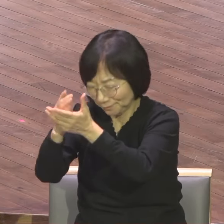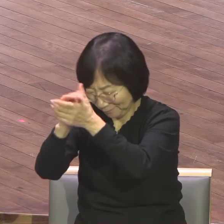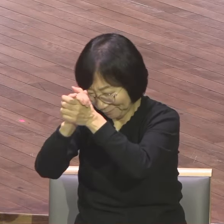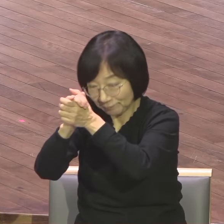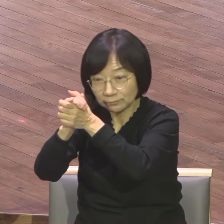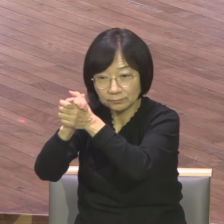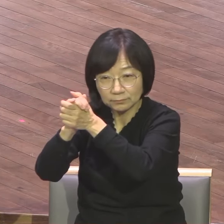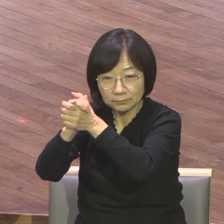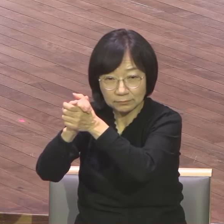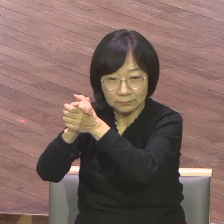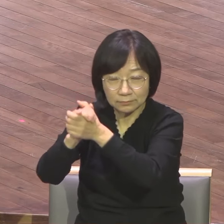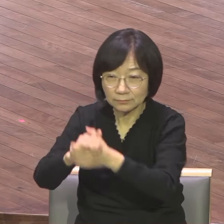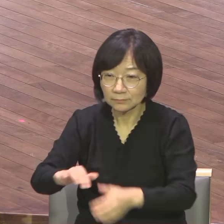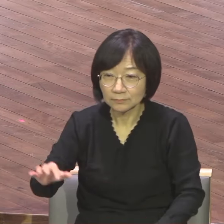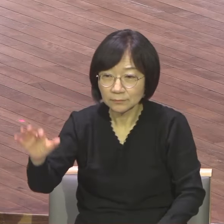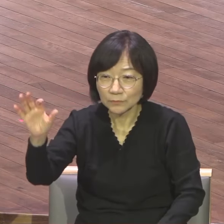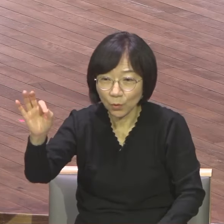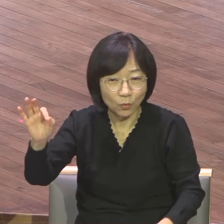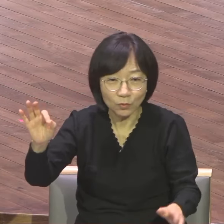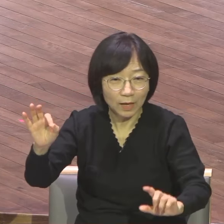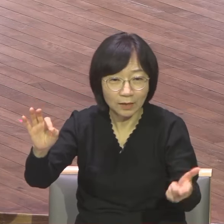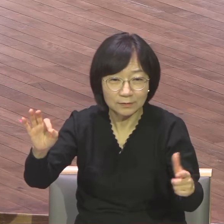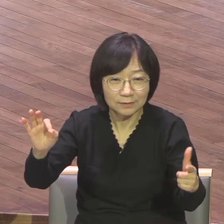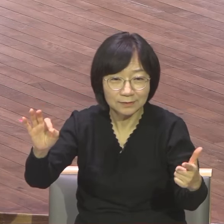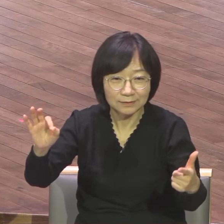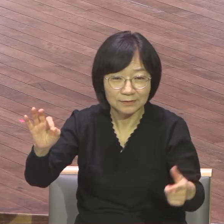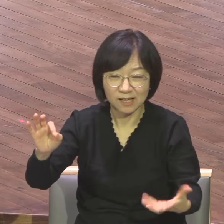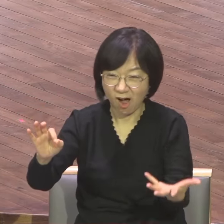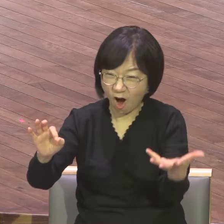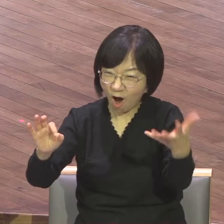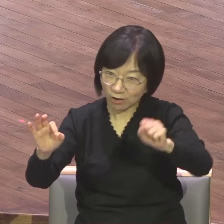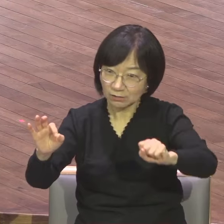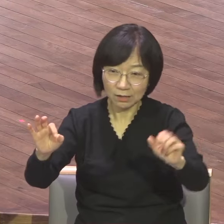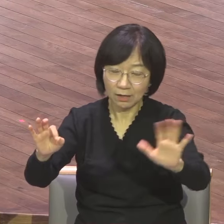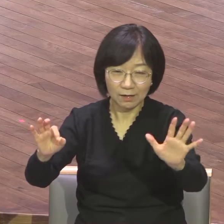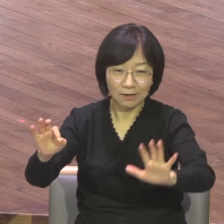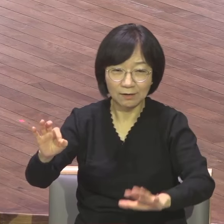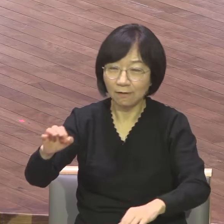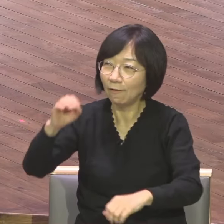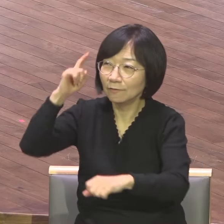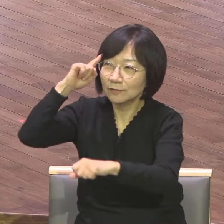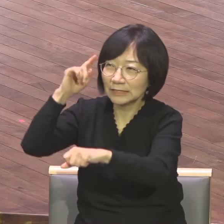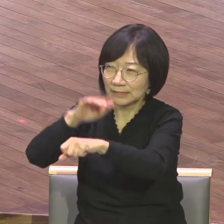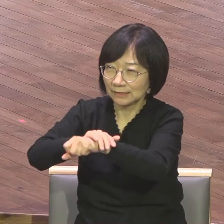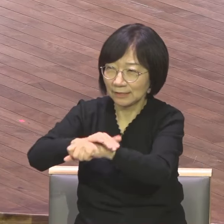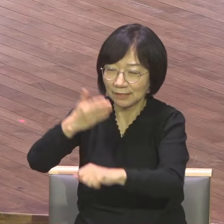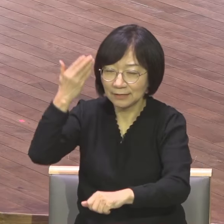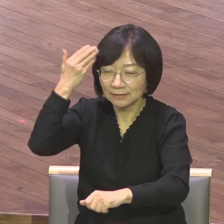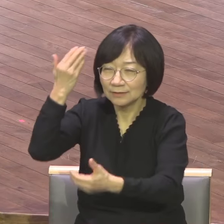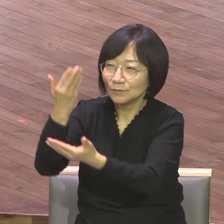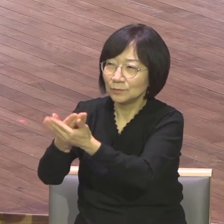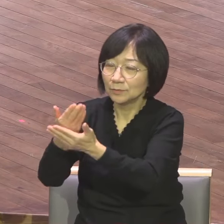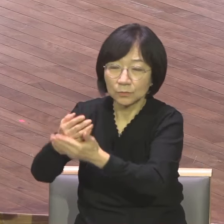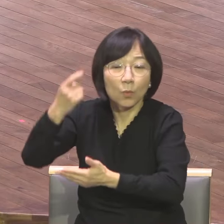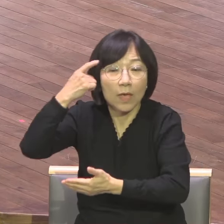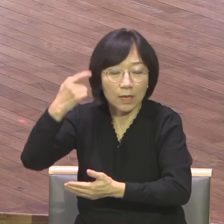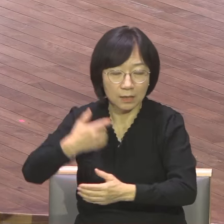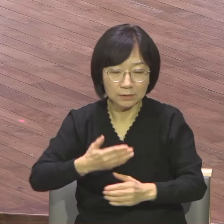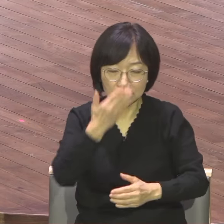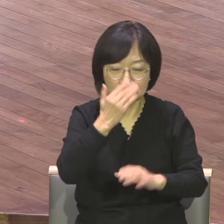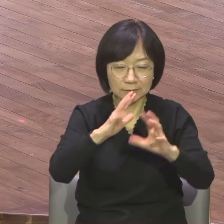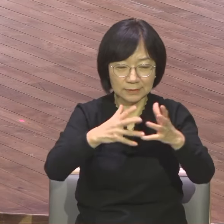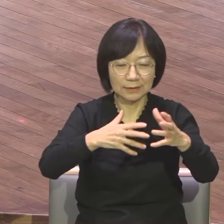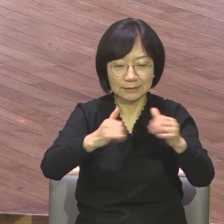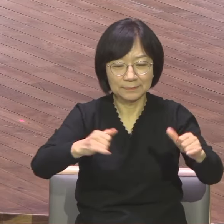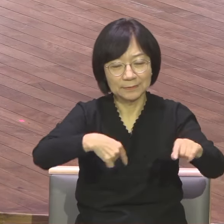지식 달라고. 돈을 몇억 조를 달라는 게 아니고 지혜와 지식을 주십시오. 내 백성을 통치할 수 있는 지혜와